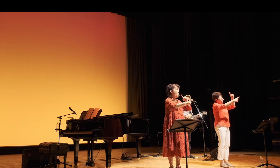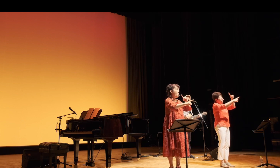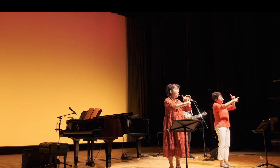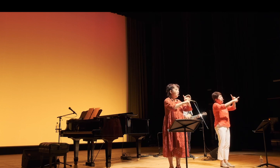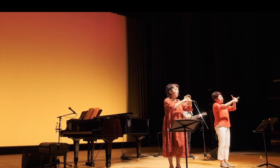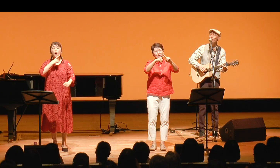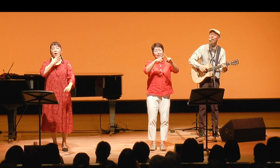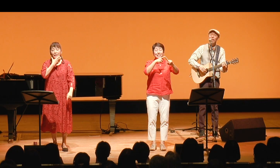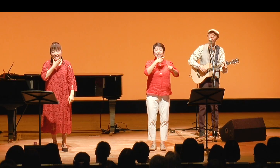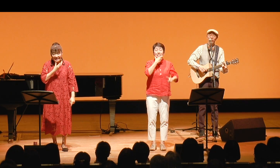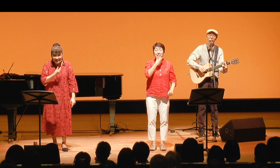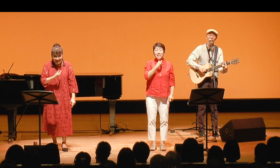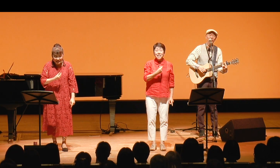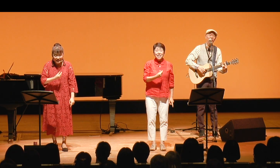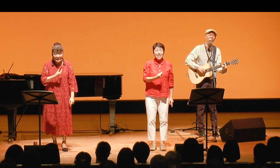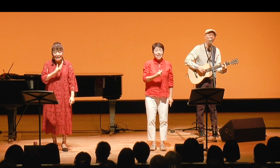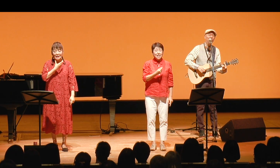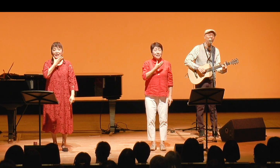ても